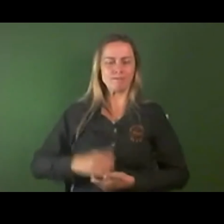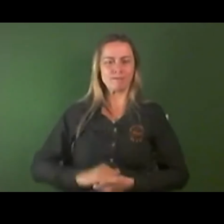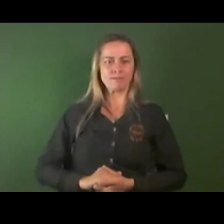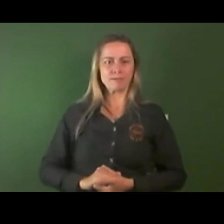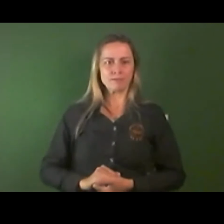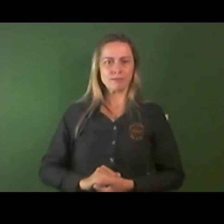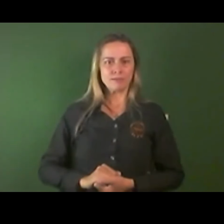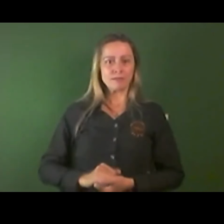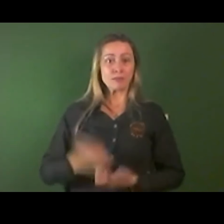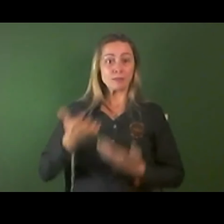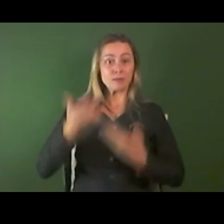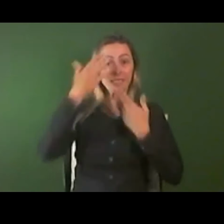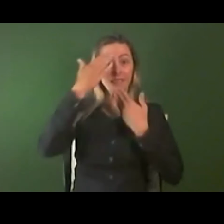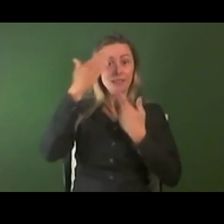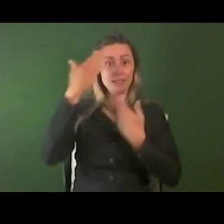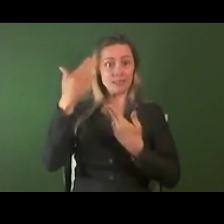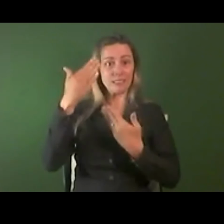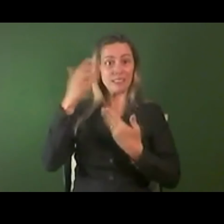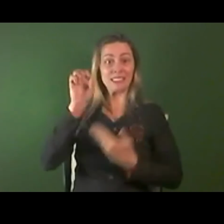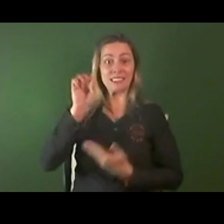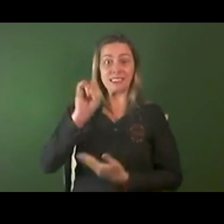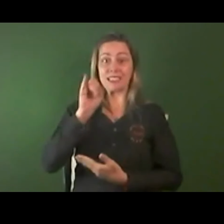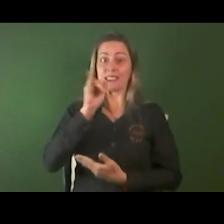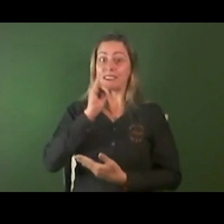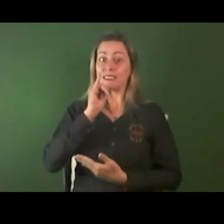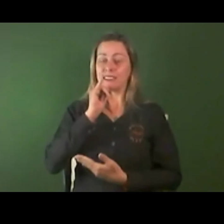Eu queria agradecer, desculpem se eu fui muito